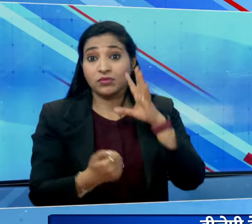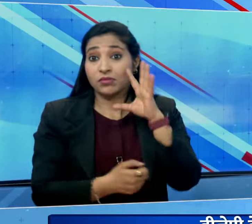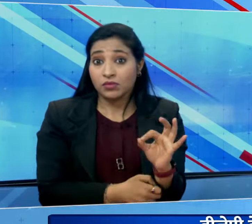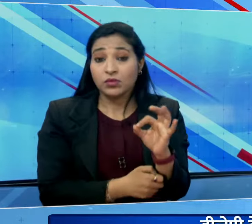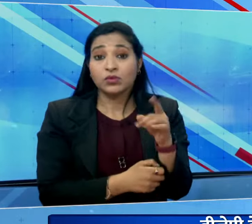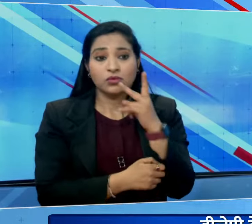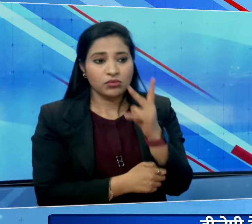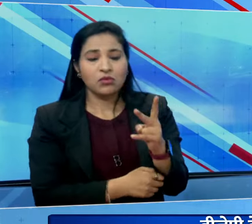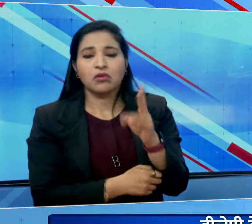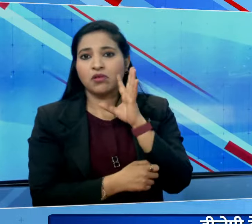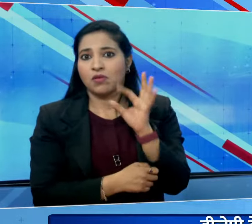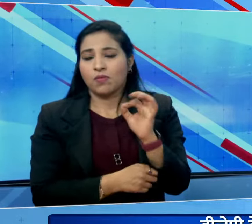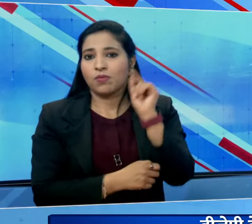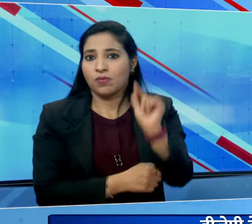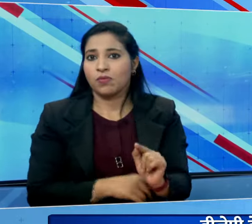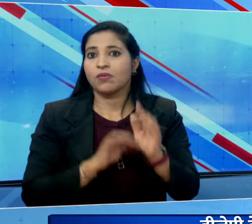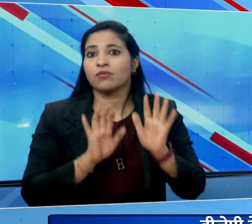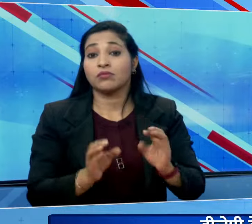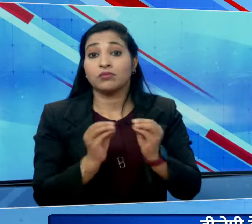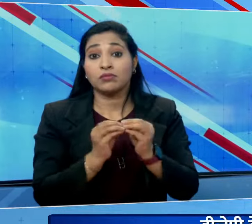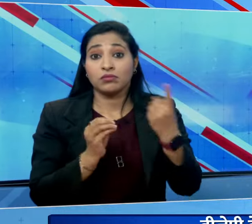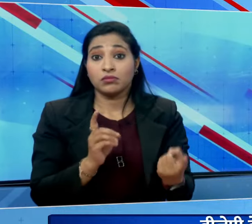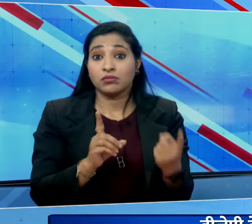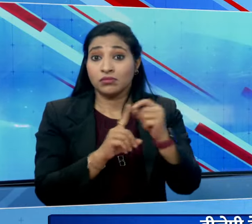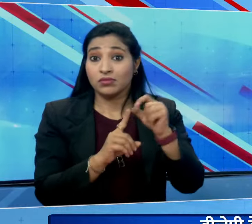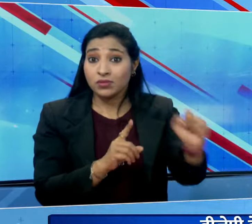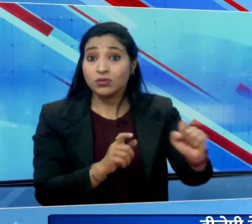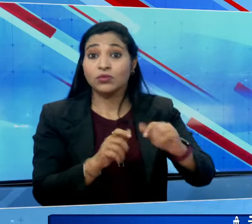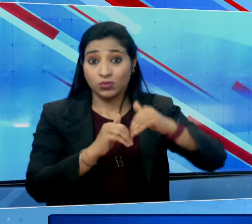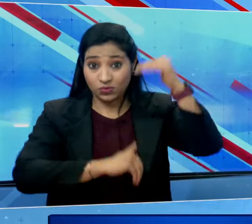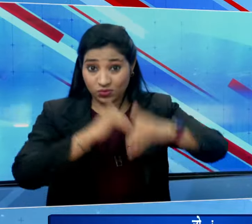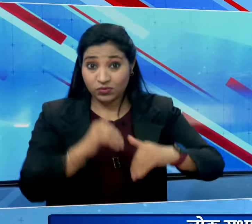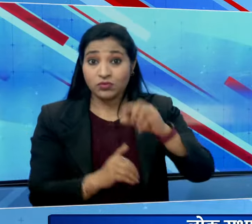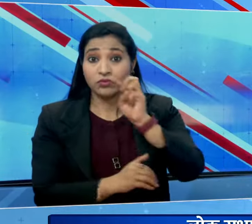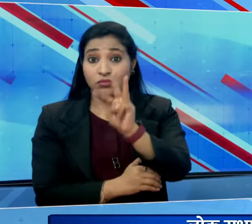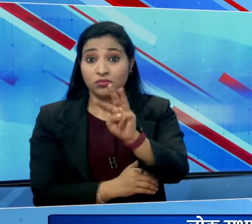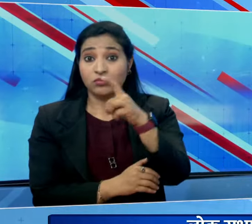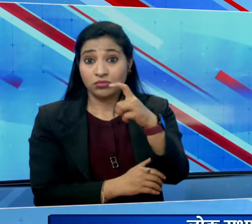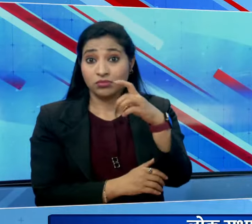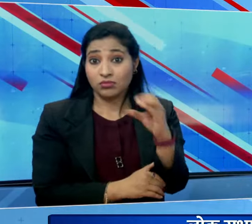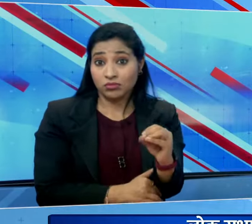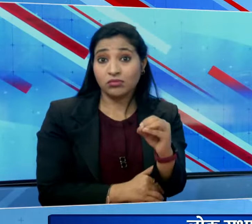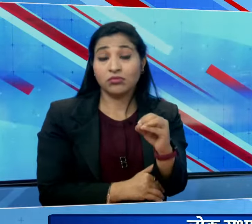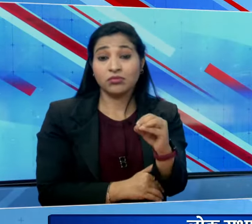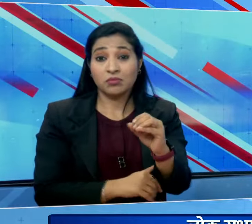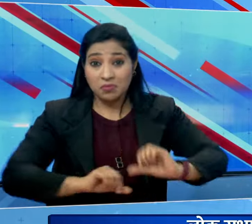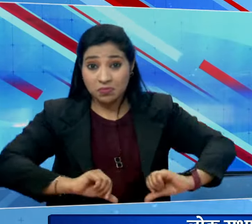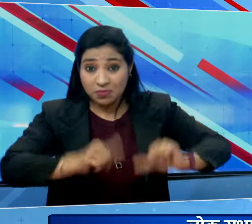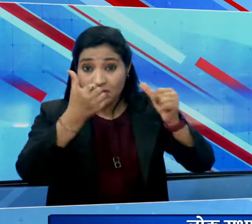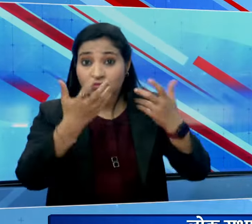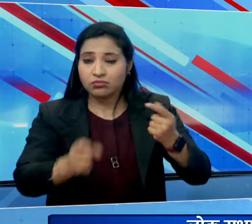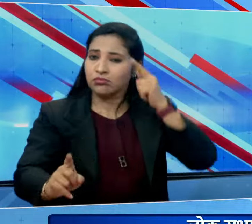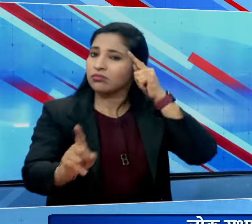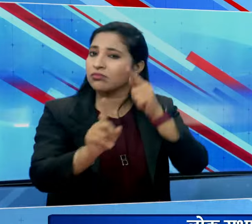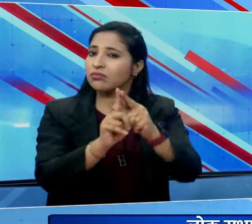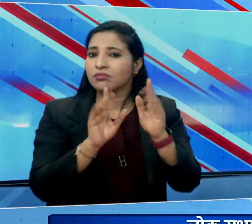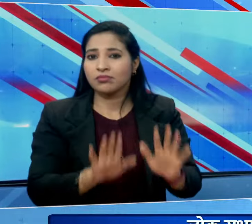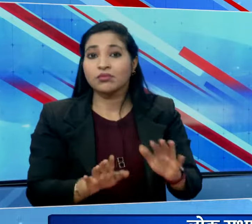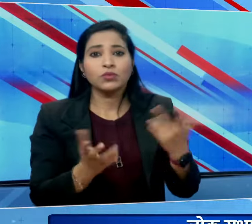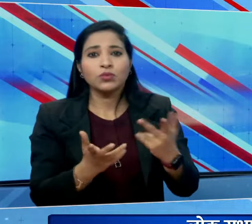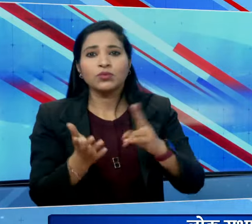लिहाज से बेहद अहम मानी जा रही है क्योंकि बीजेपी ने इस बार चुनाव में 370 सीट जीतने का लक्ष्य रखा है